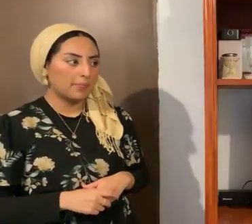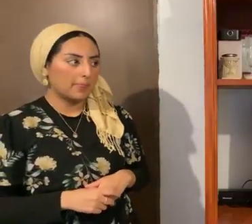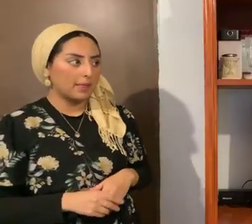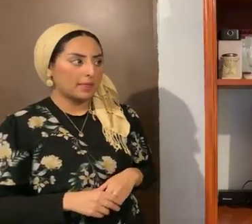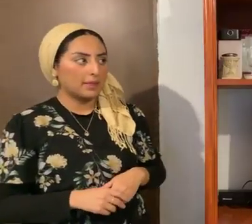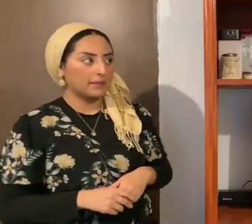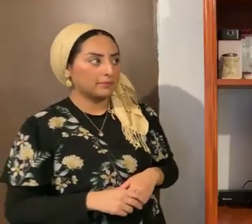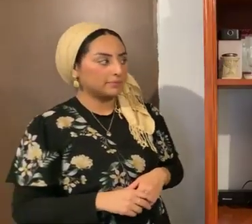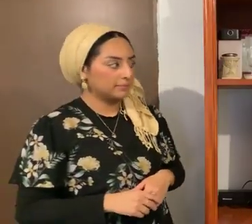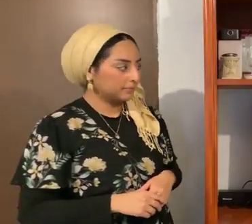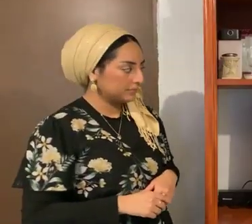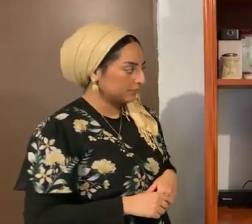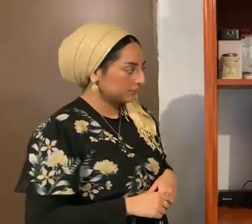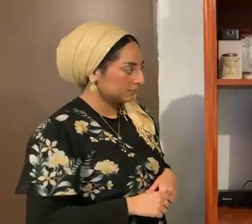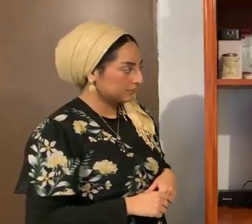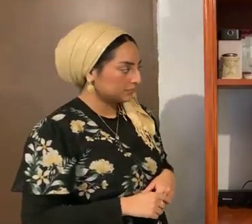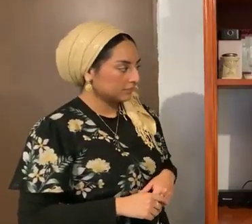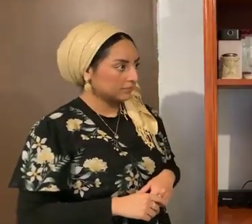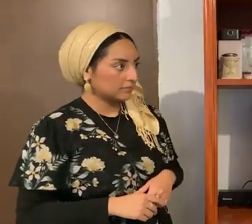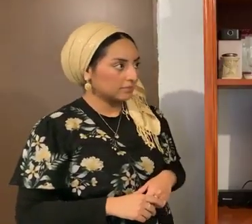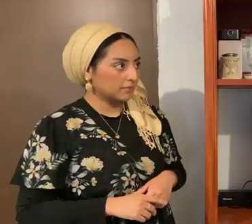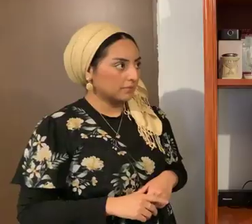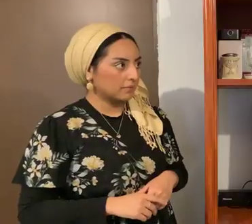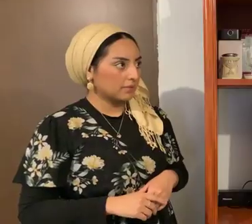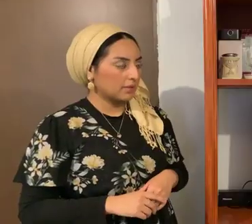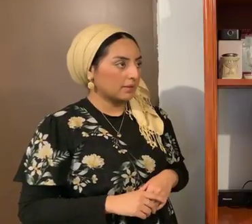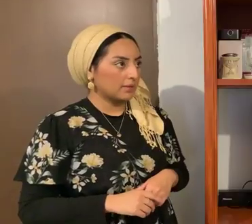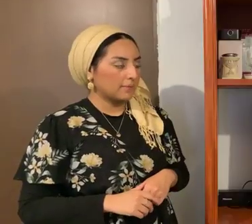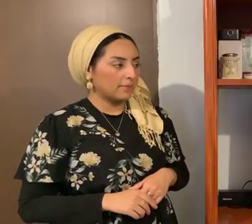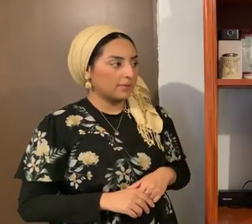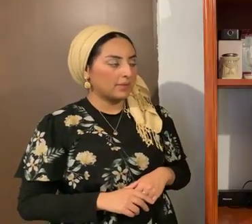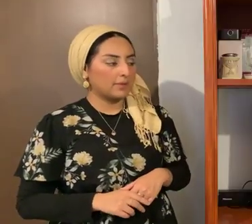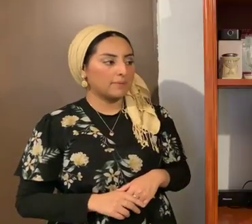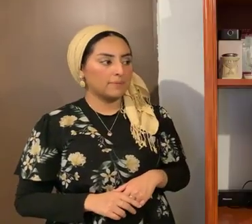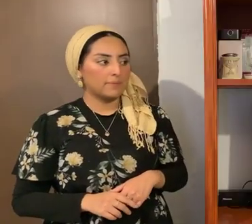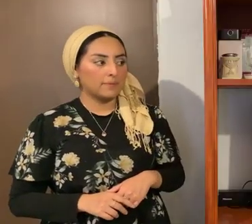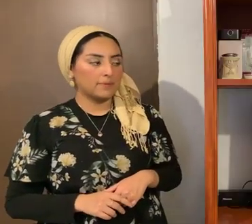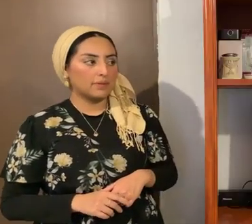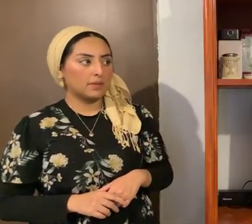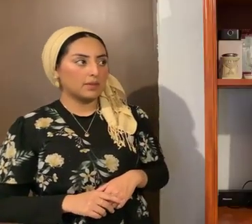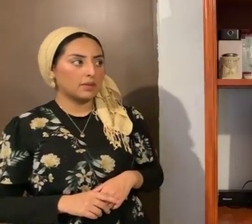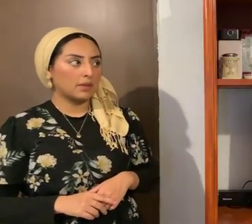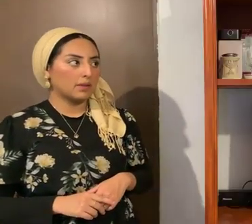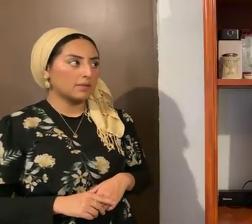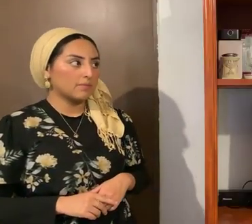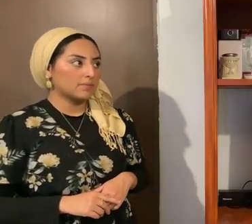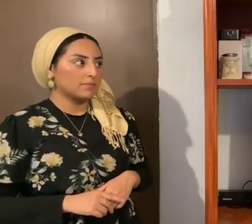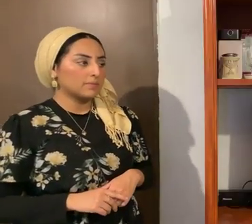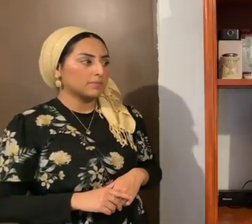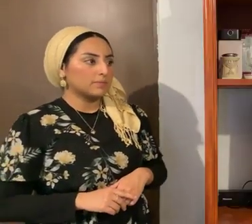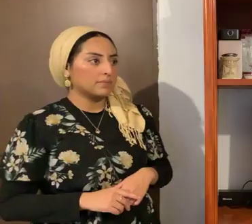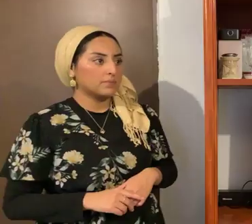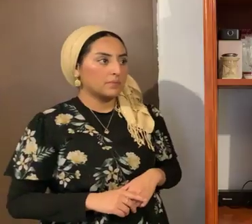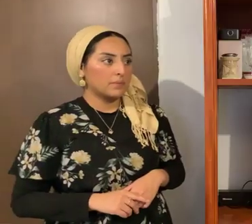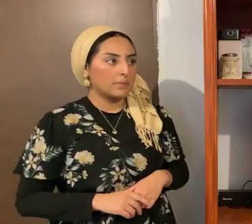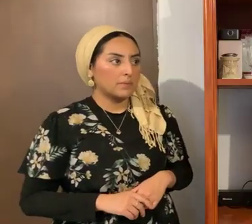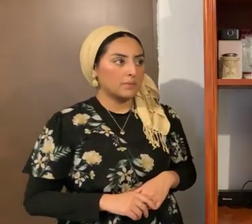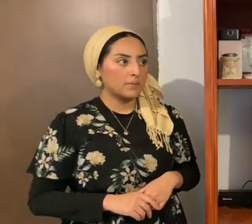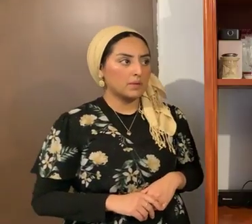Atestiguad contra mí delante de Yahweh.